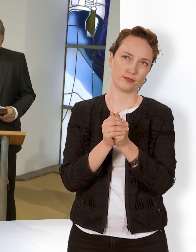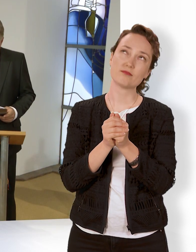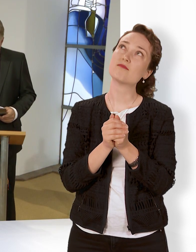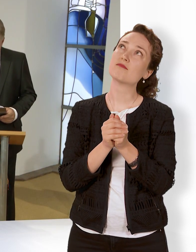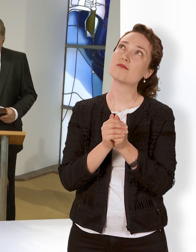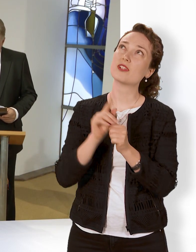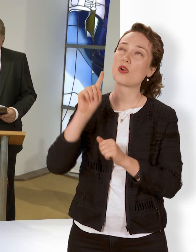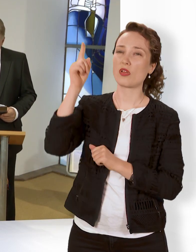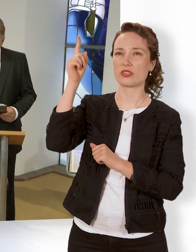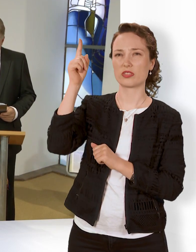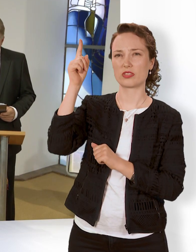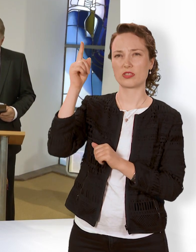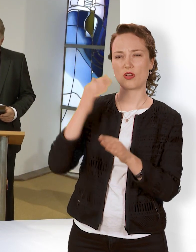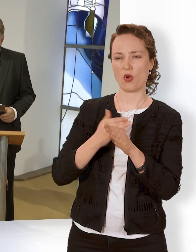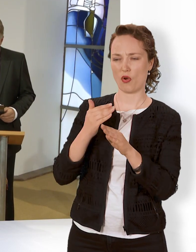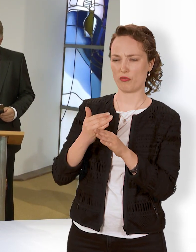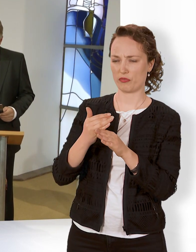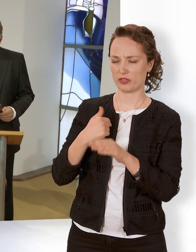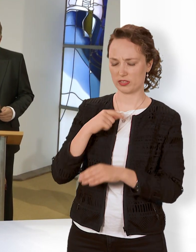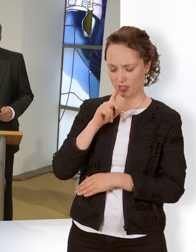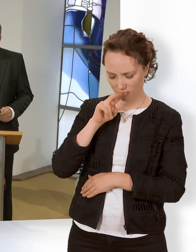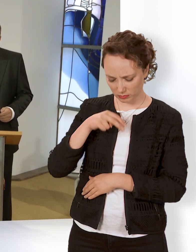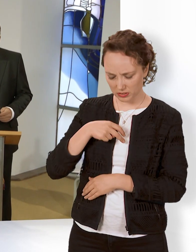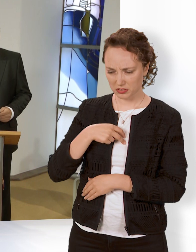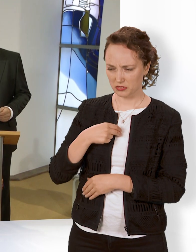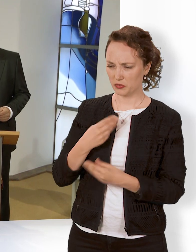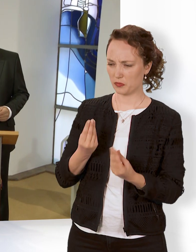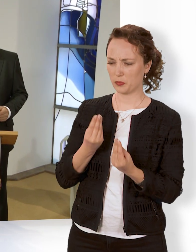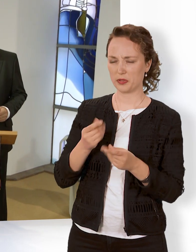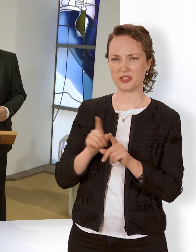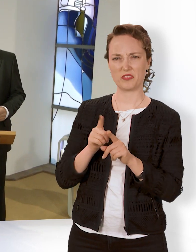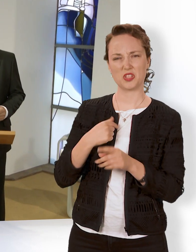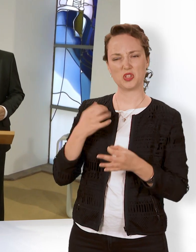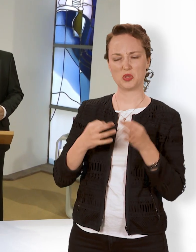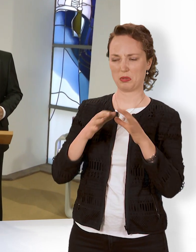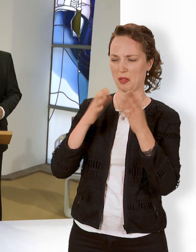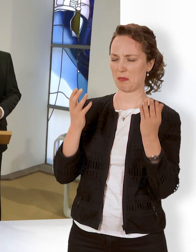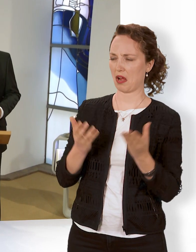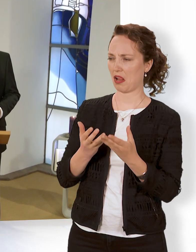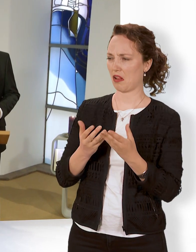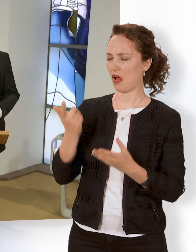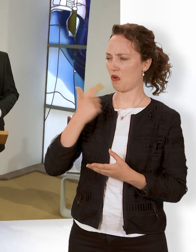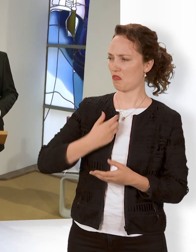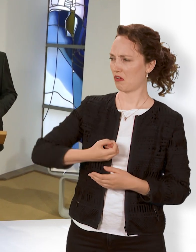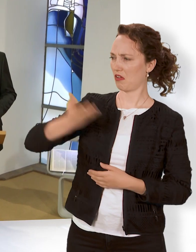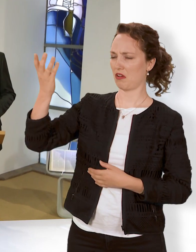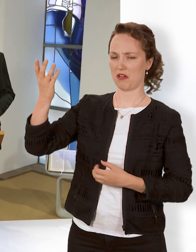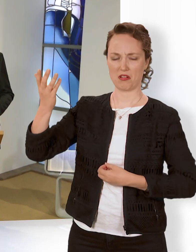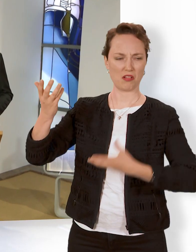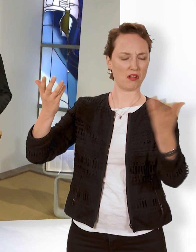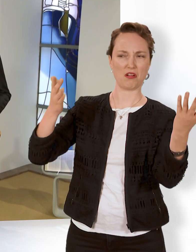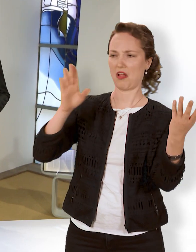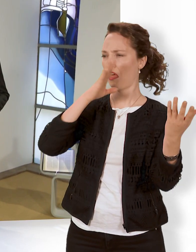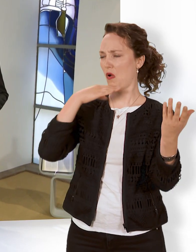Gott, oft komme ich mir vor wie ein Spielball. Man wirft mich hin und her, je nach Laune. Man wirft